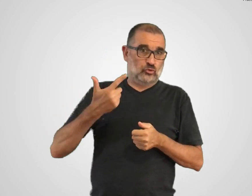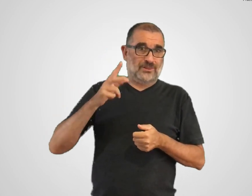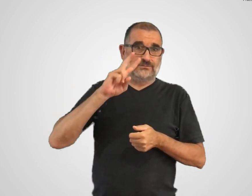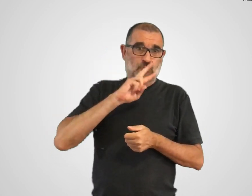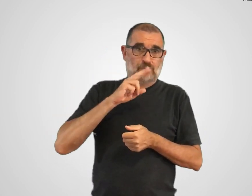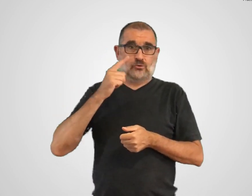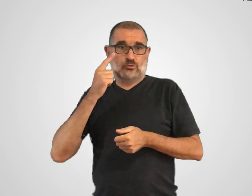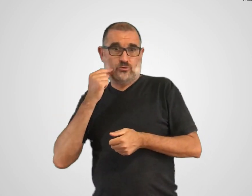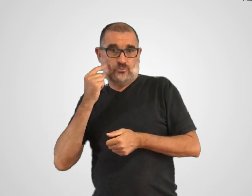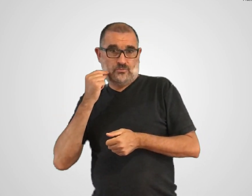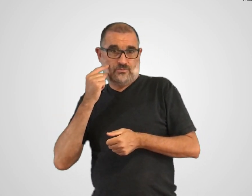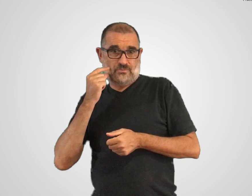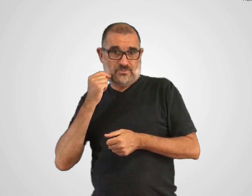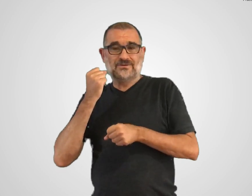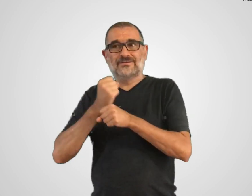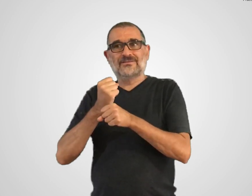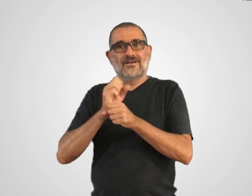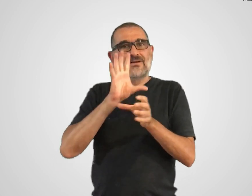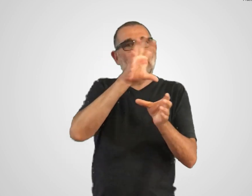que trabajan en las escuelas